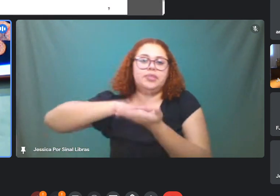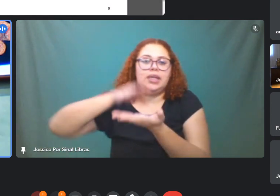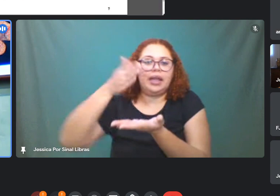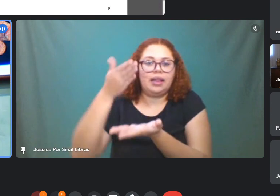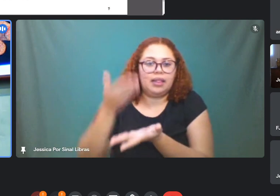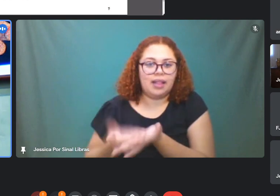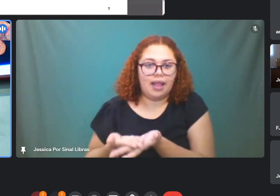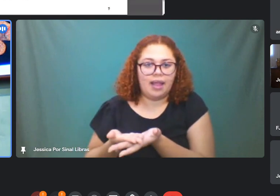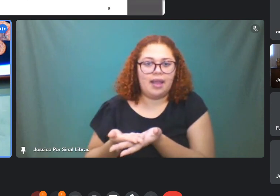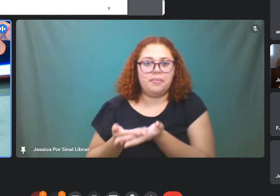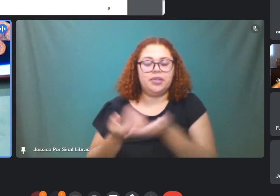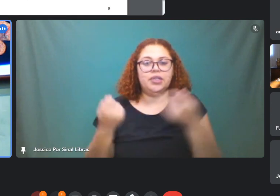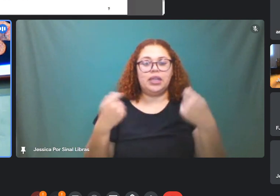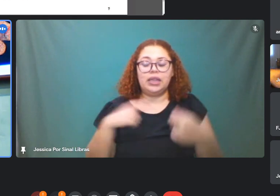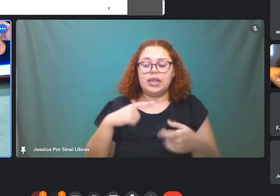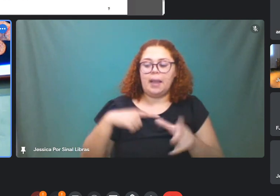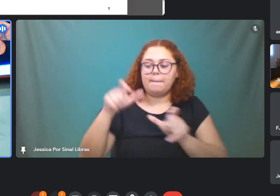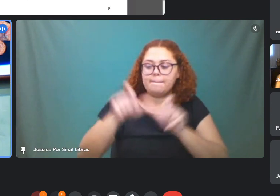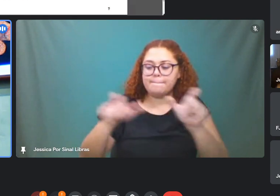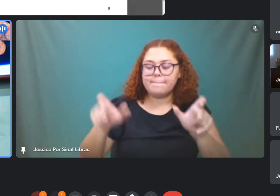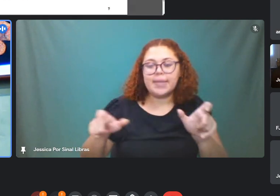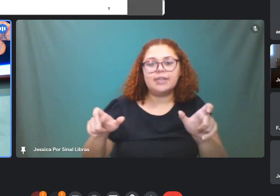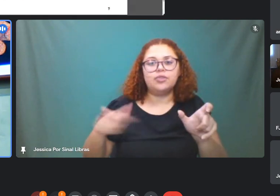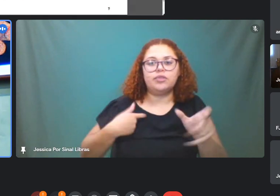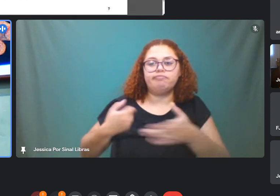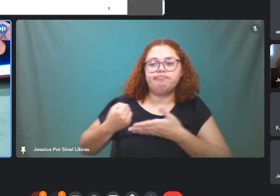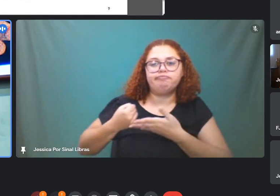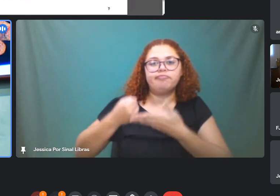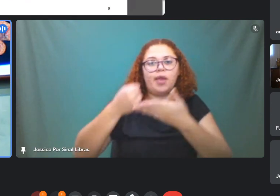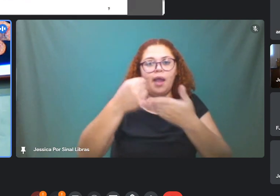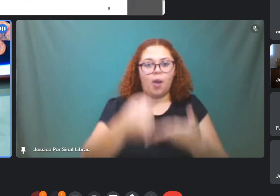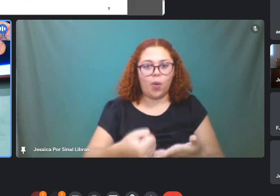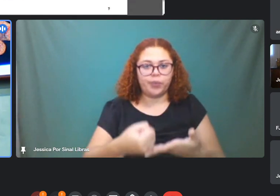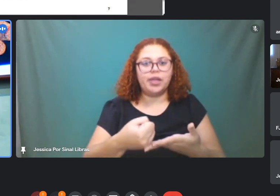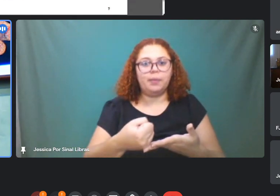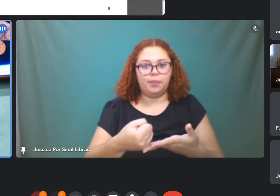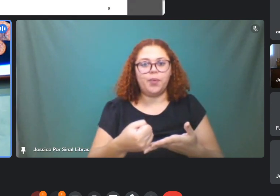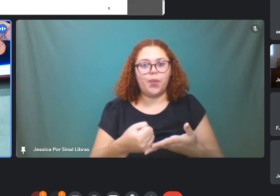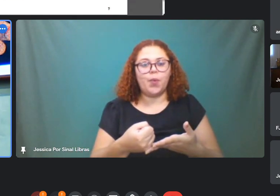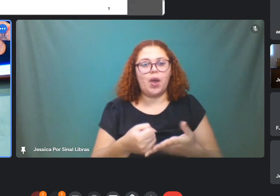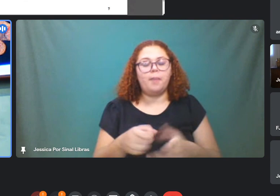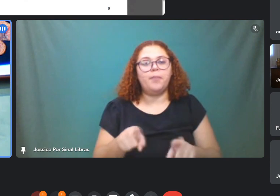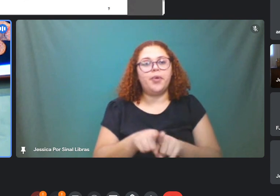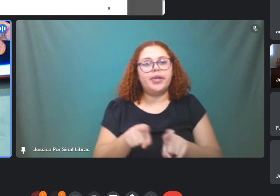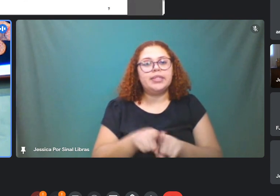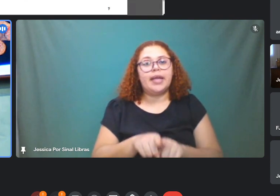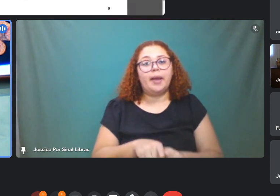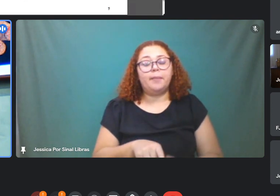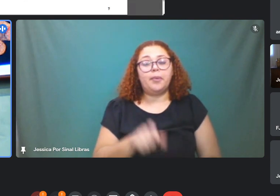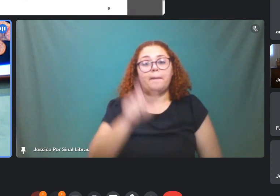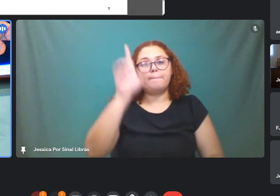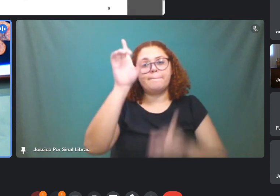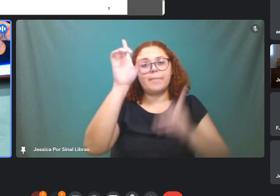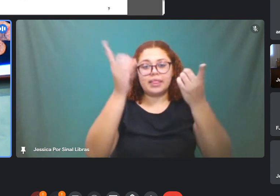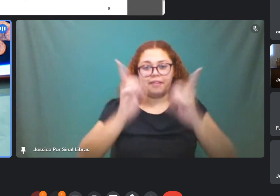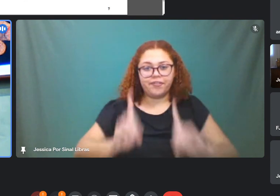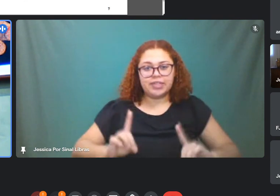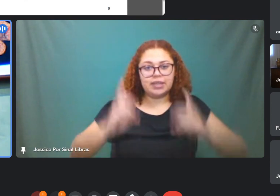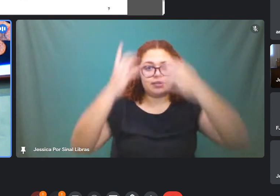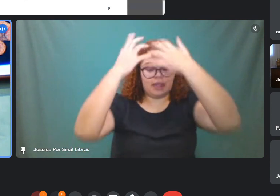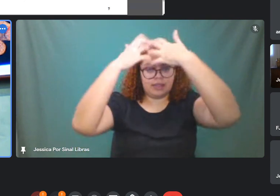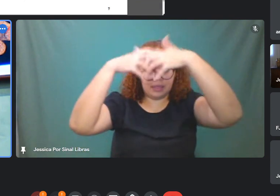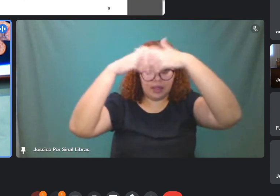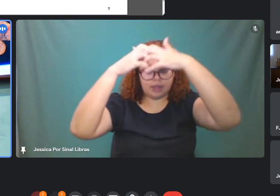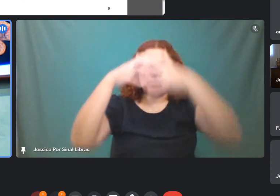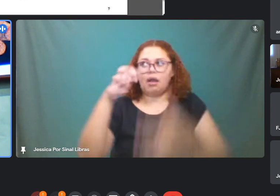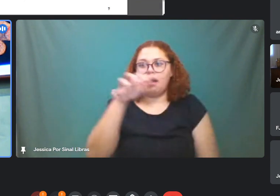pessoas que possam facilitar a informação, que ajudem as pessoas com deficiência intelectual a entender o espaço, entender o